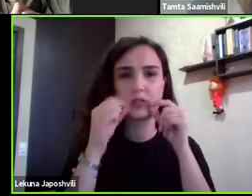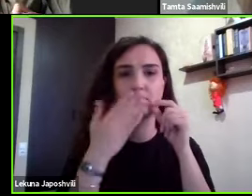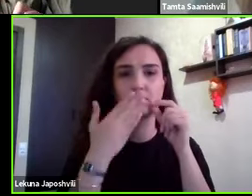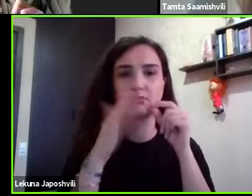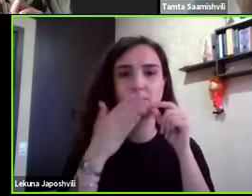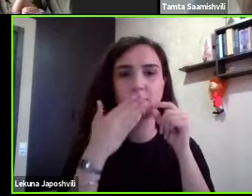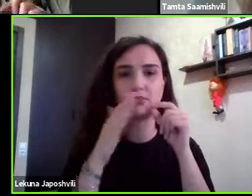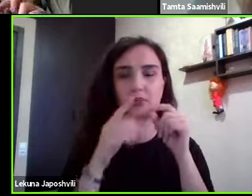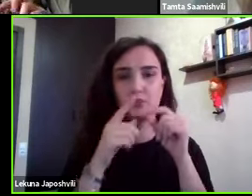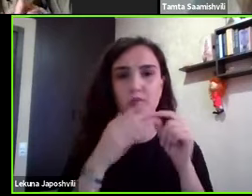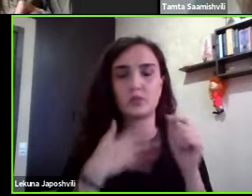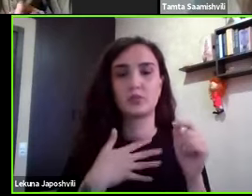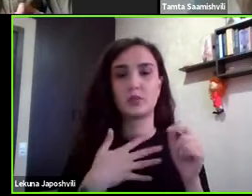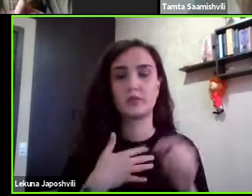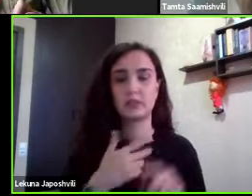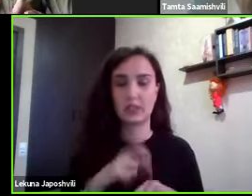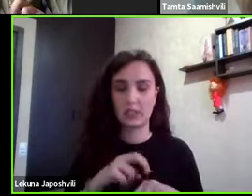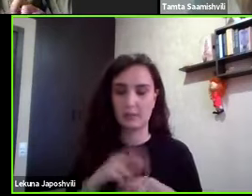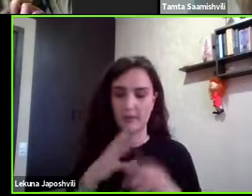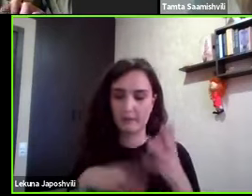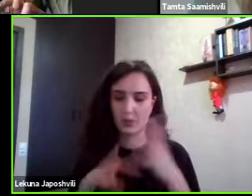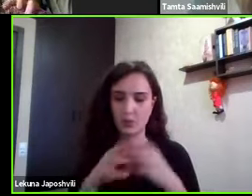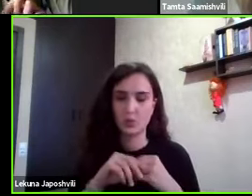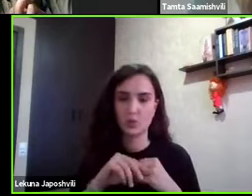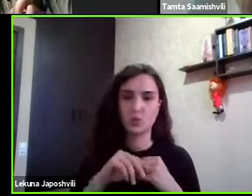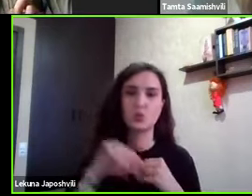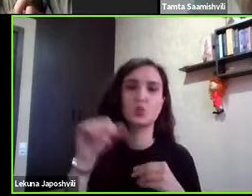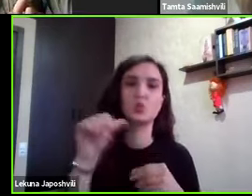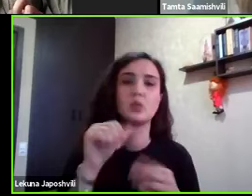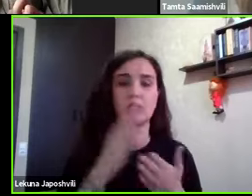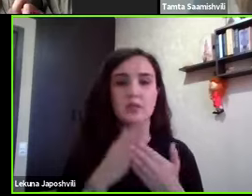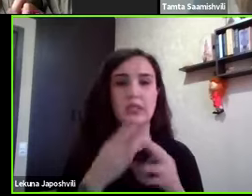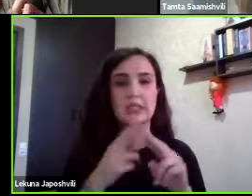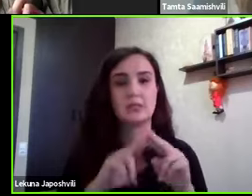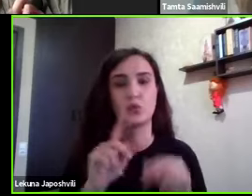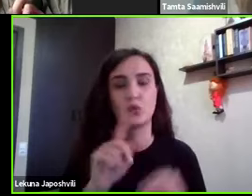ახლა ჩვენ ექიმები ძალიან ცუდ დღეში ვარდებით ხოლმე.